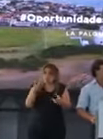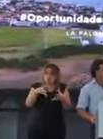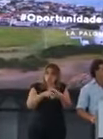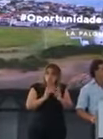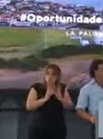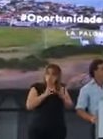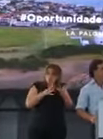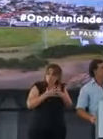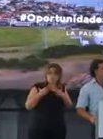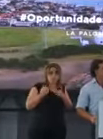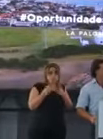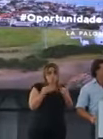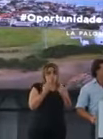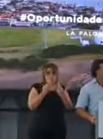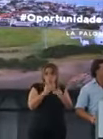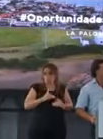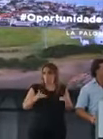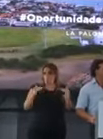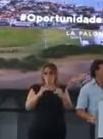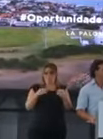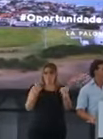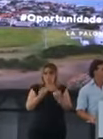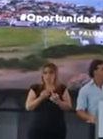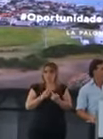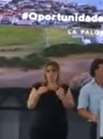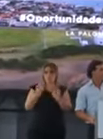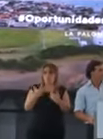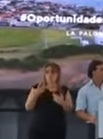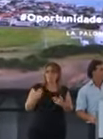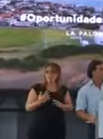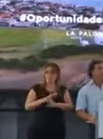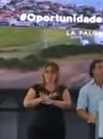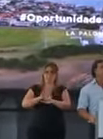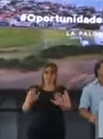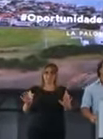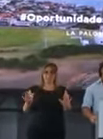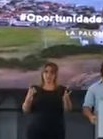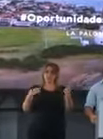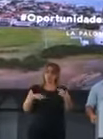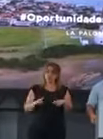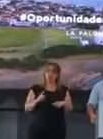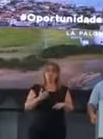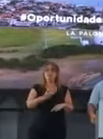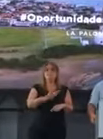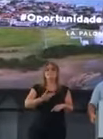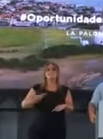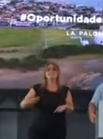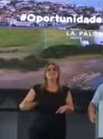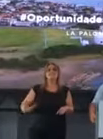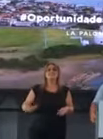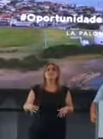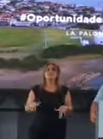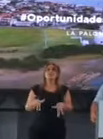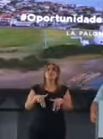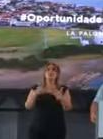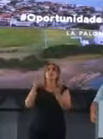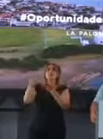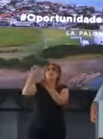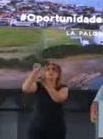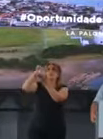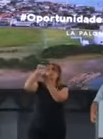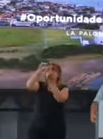Yo soy nacionalista en el sentido más amplio. Y los presidentes de cualquier país